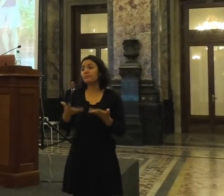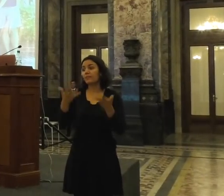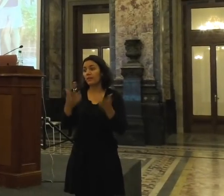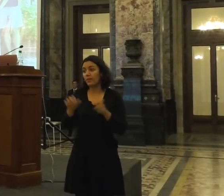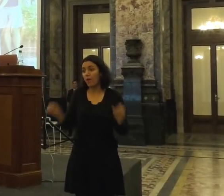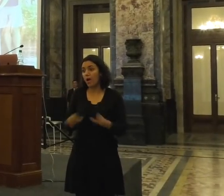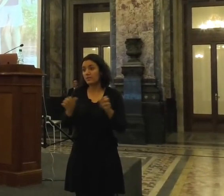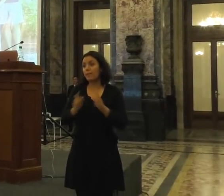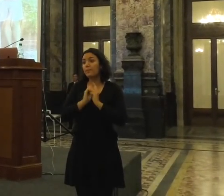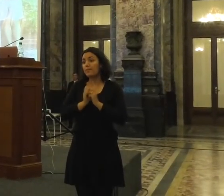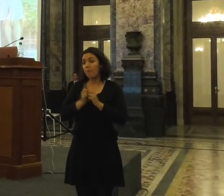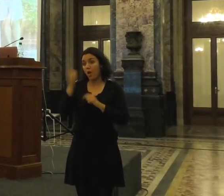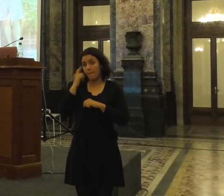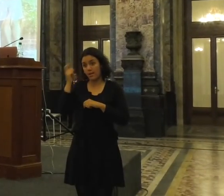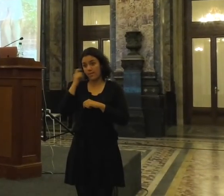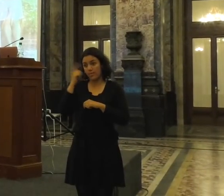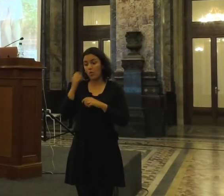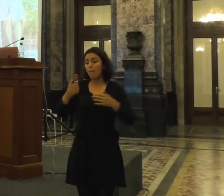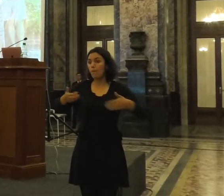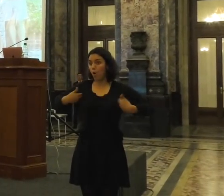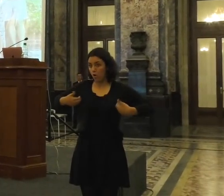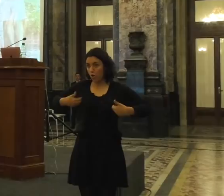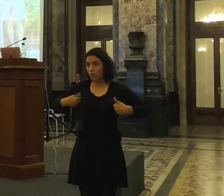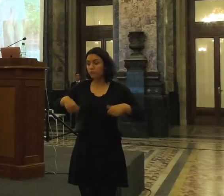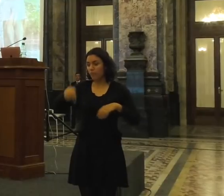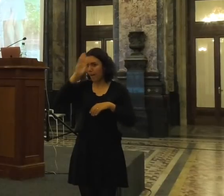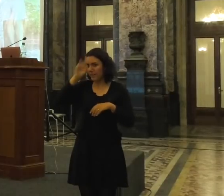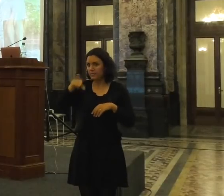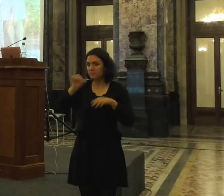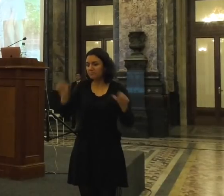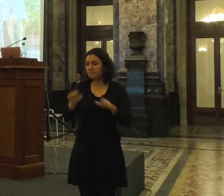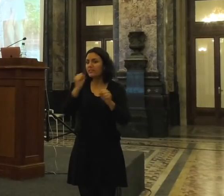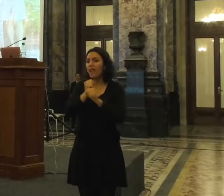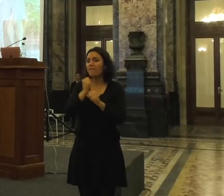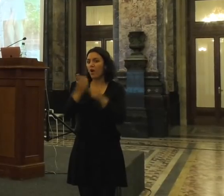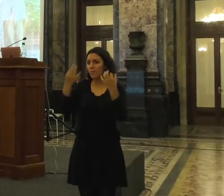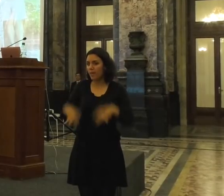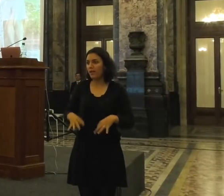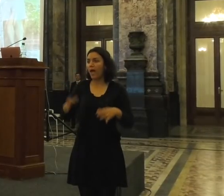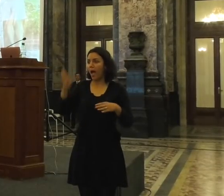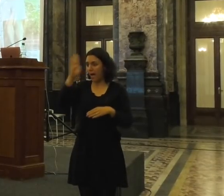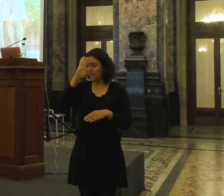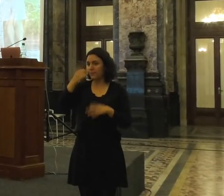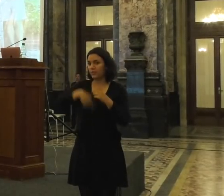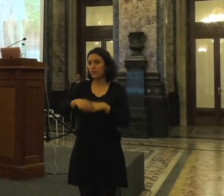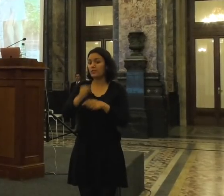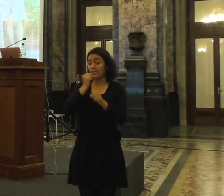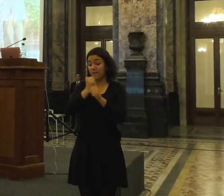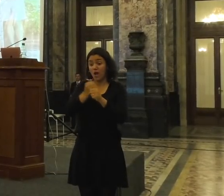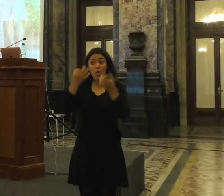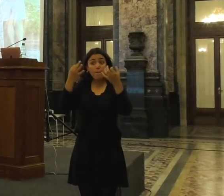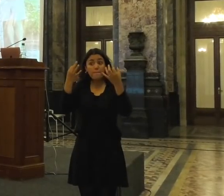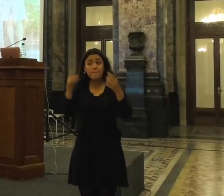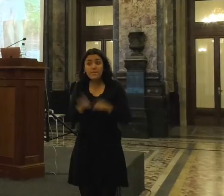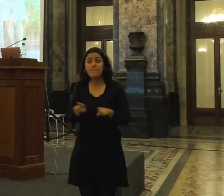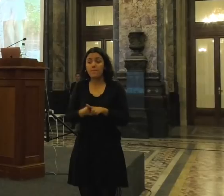mismos experimentos en monos que aprenden estas tareas muy bien, pero de definir exactamente la misma tarea y el mismo